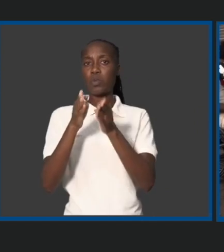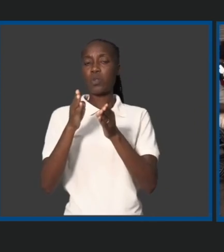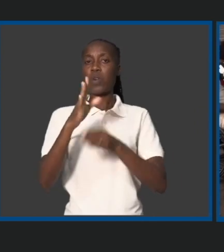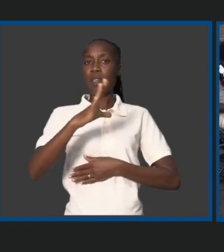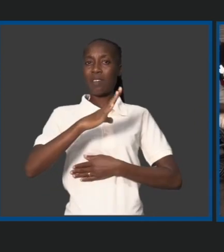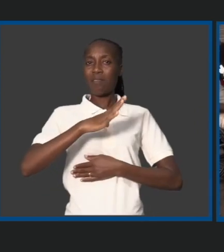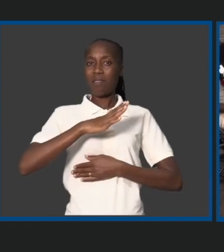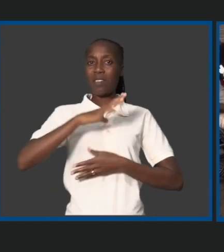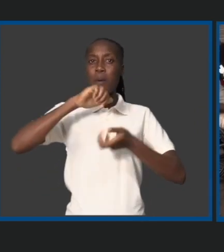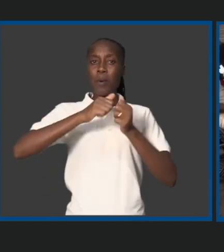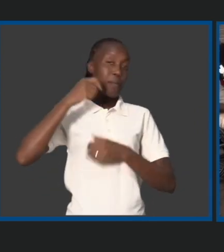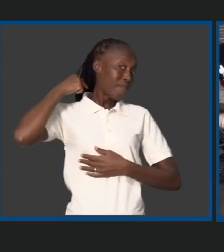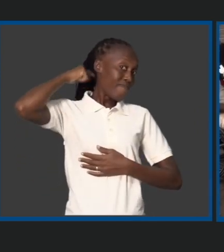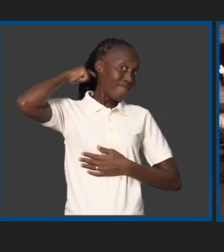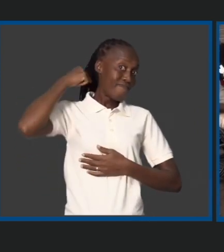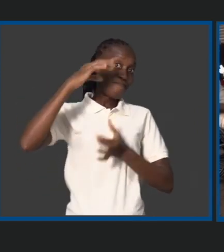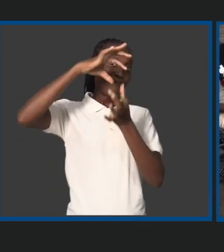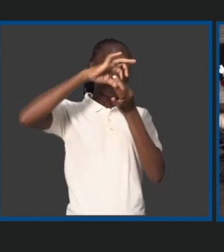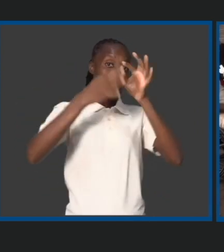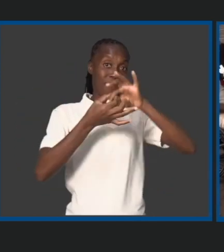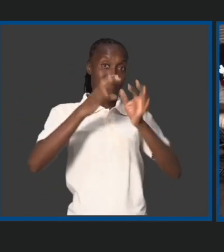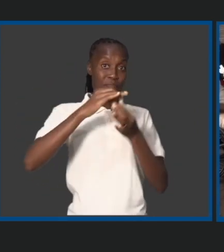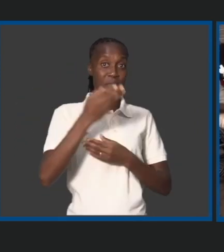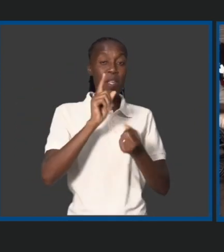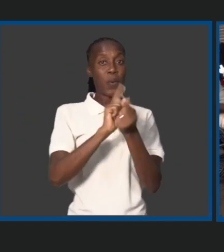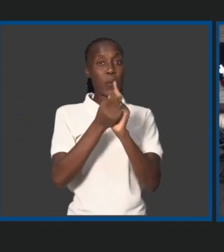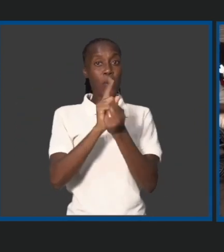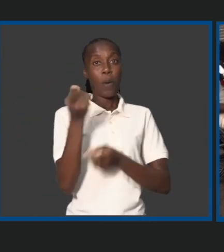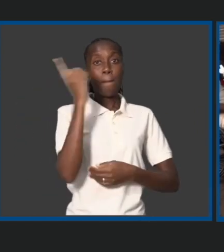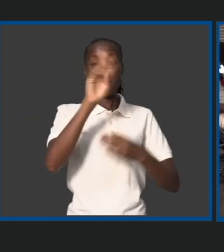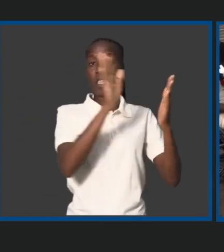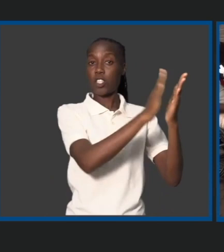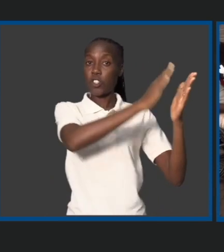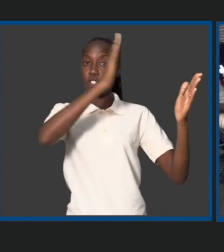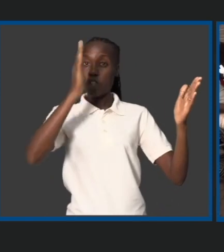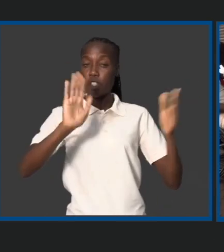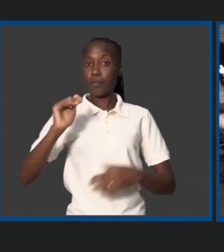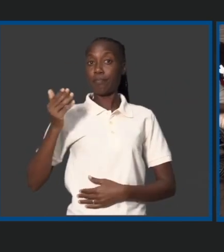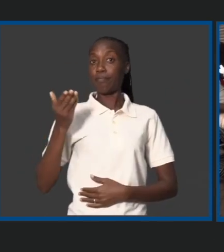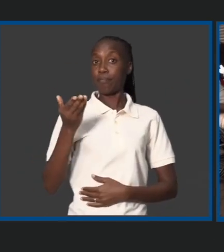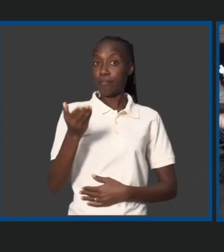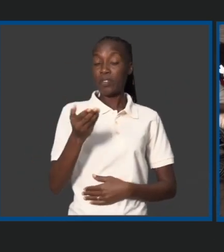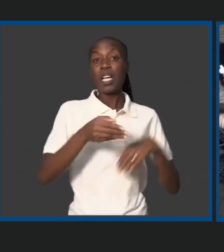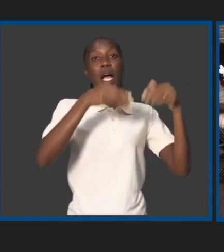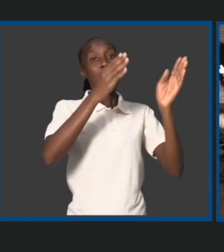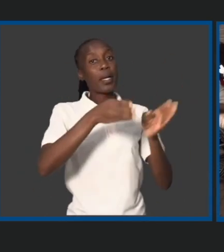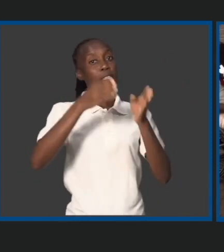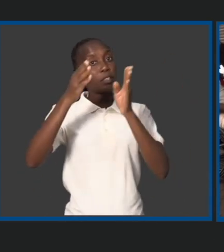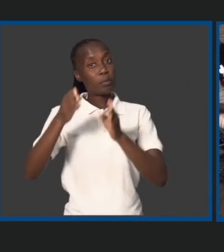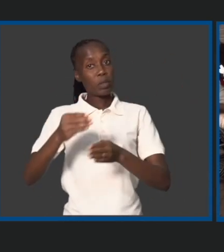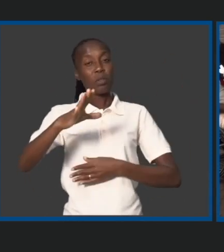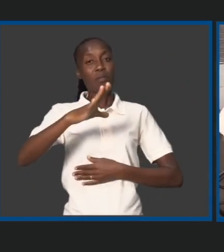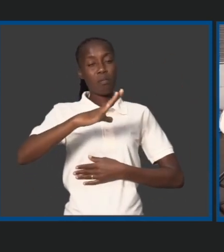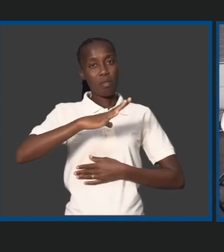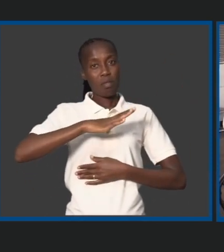pacientes que vivem com lesão medular. Isto é, são encontros mensais onde essas pessoas